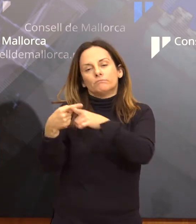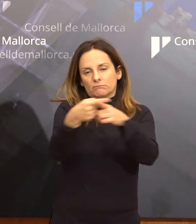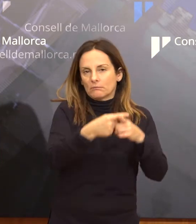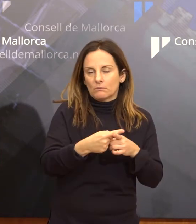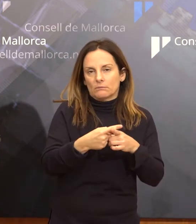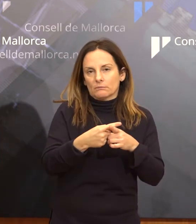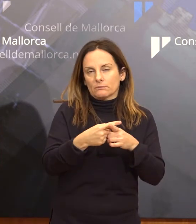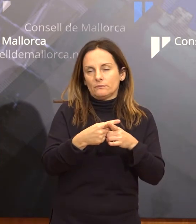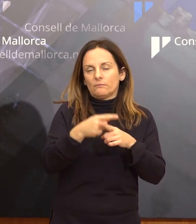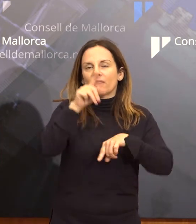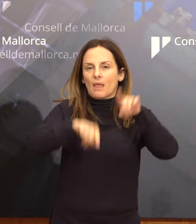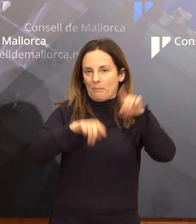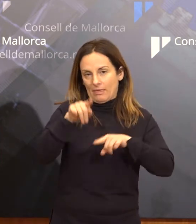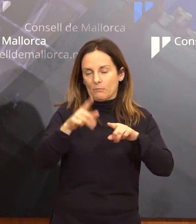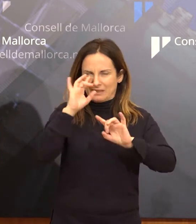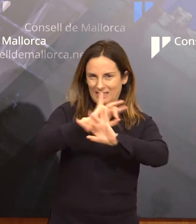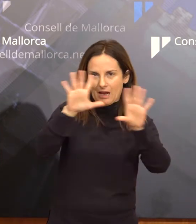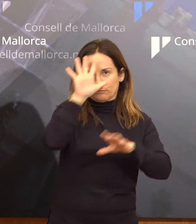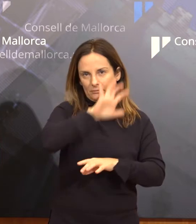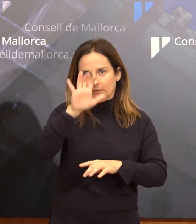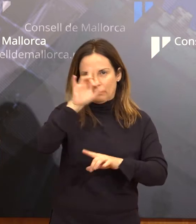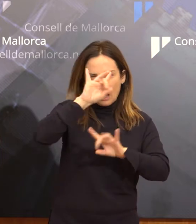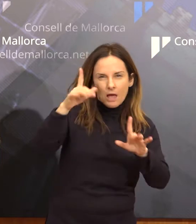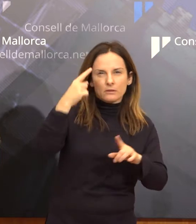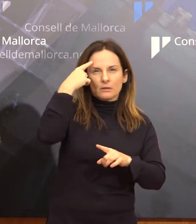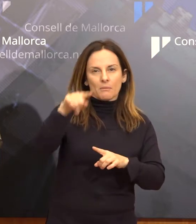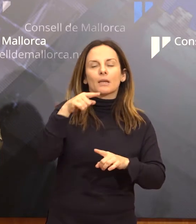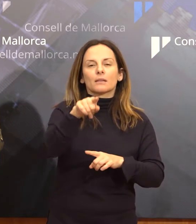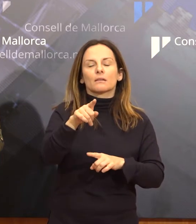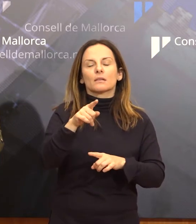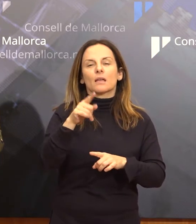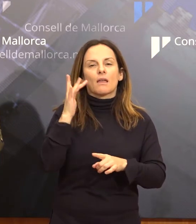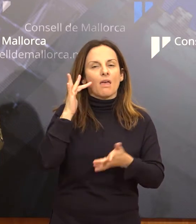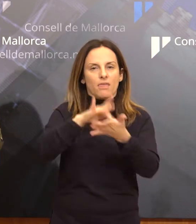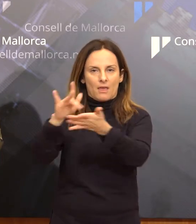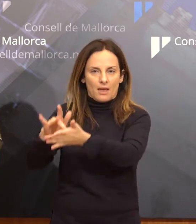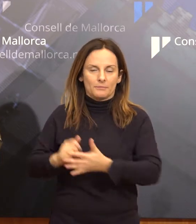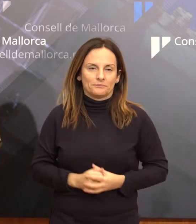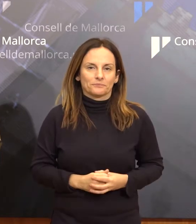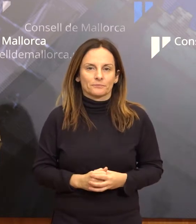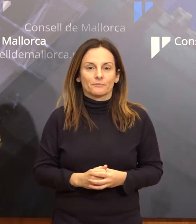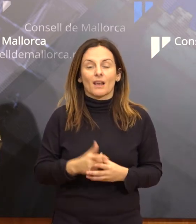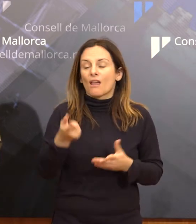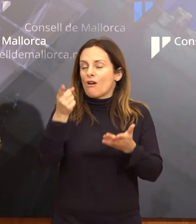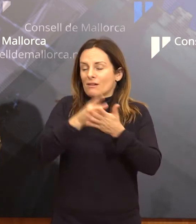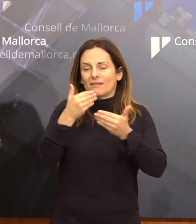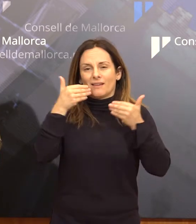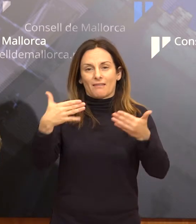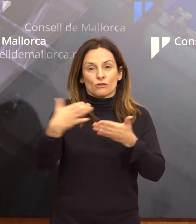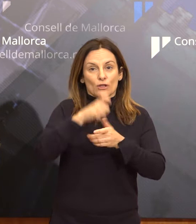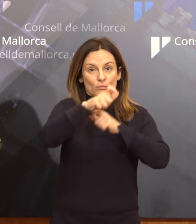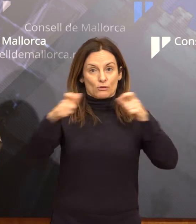y por último y mezclar por hormonas de tratamiento y una vegada media seguido todos los artesanos que participan y esperan